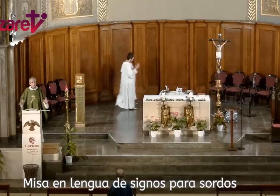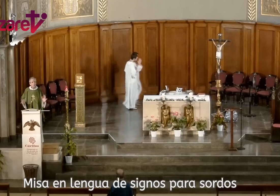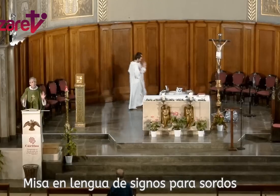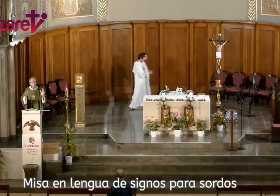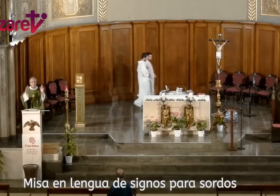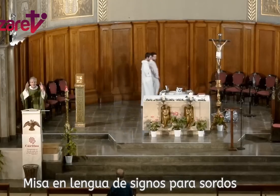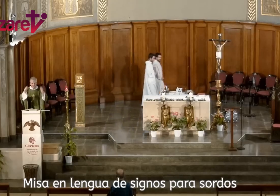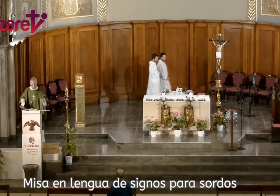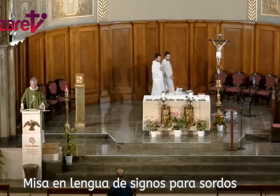aleluya,